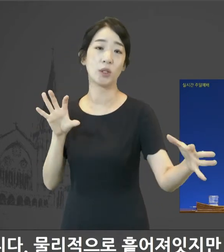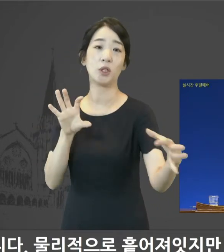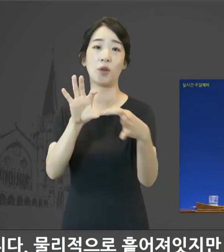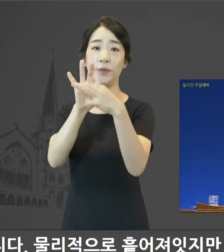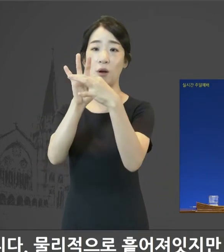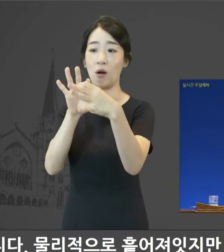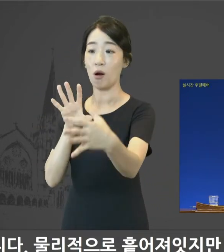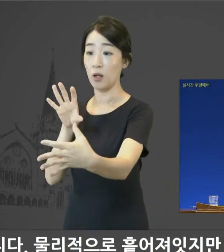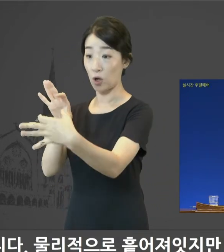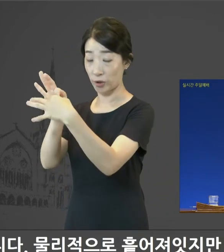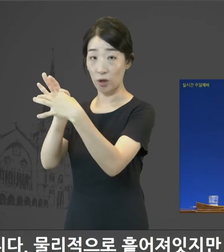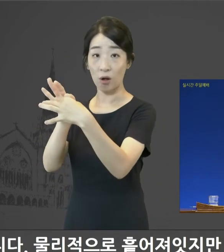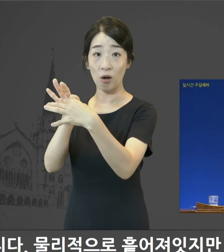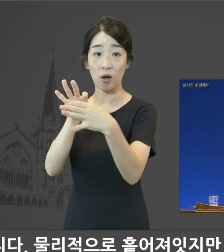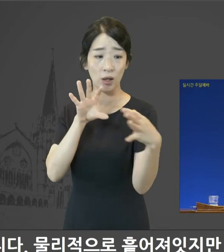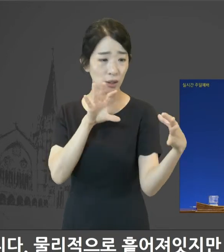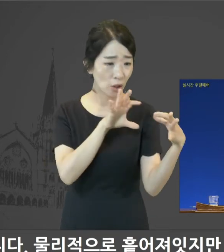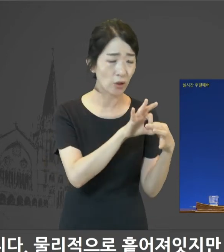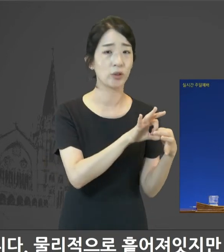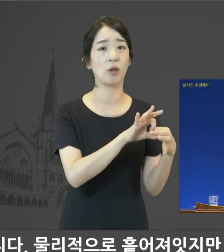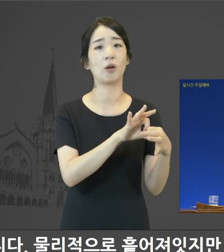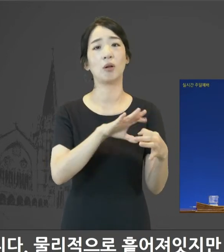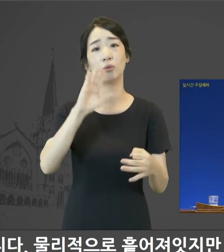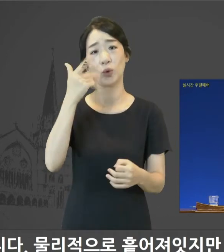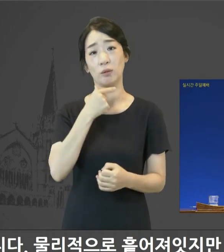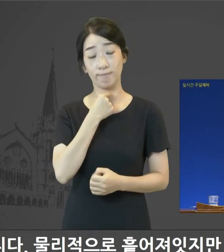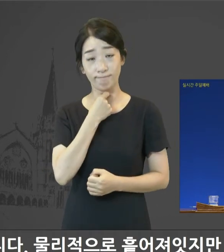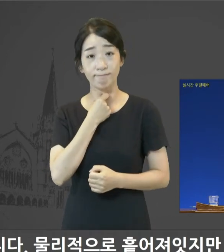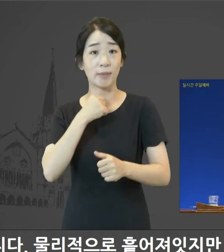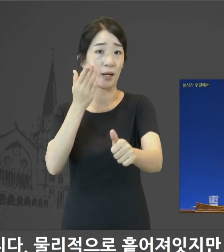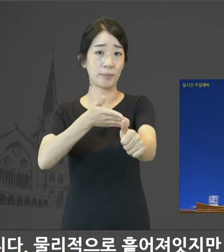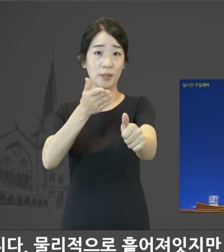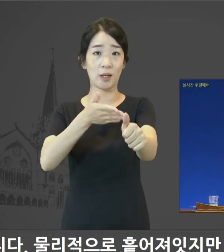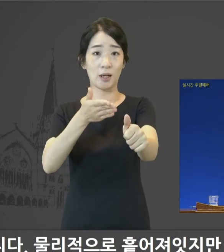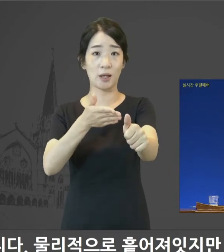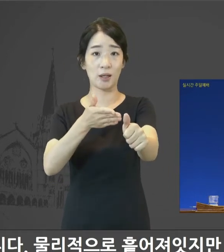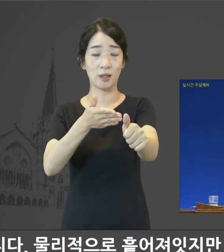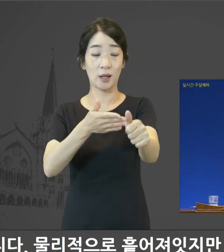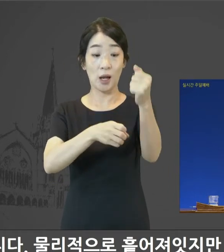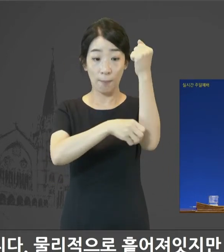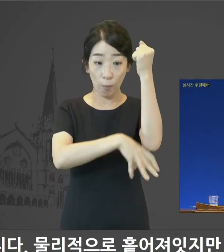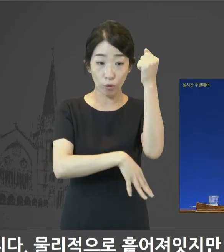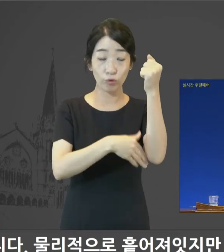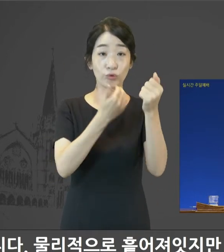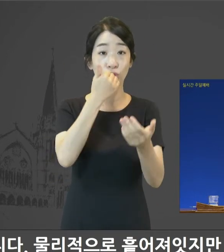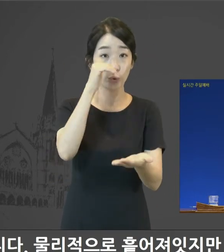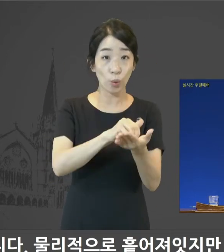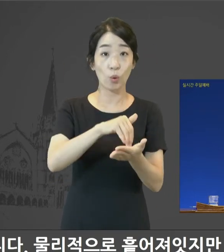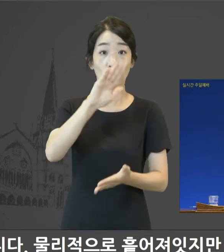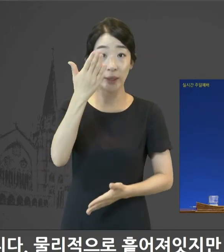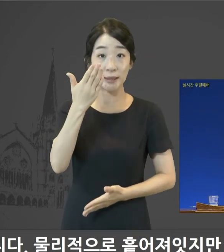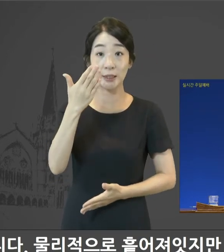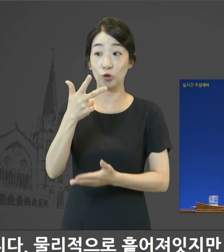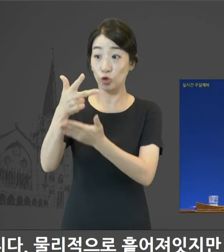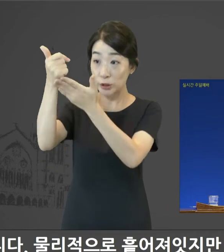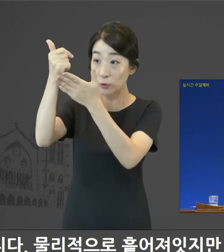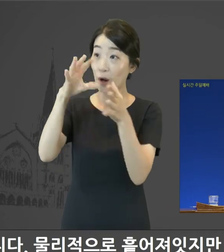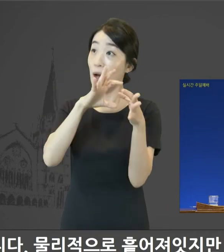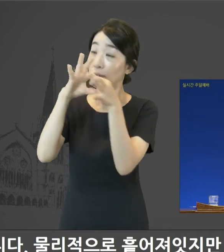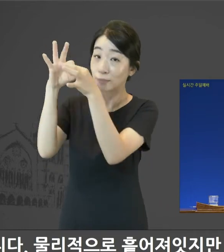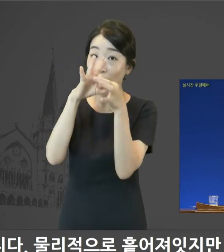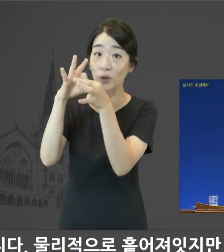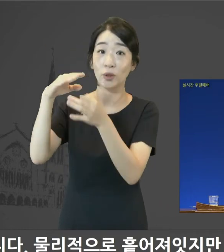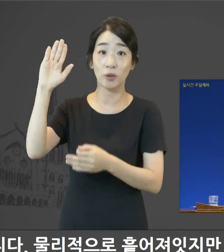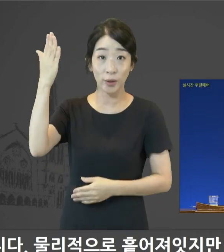됩니다. 영적으로 연결되어질 때, 특별히 모퉁이 돌이 되신 우리 주님과 연결되어져서 그 위에